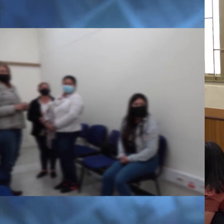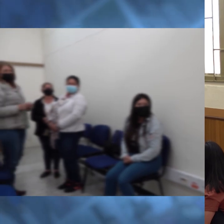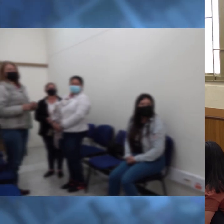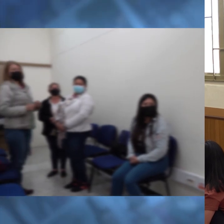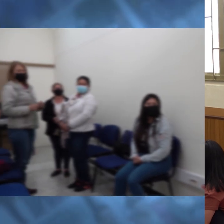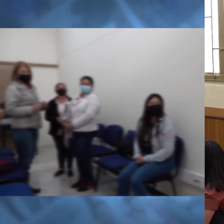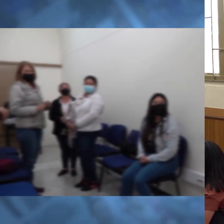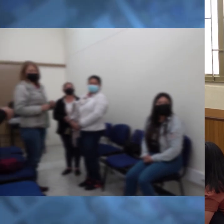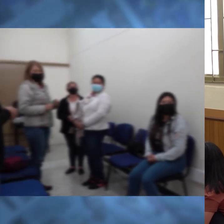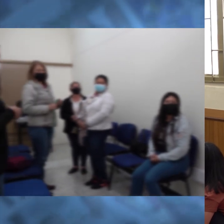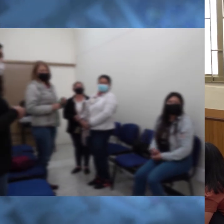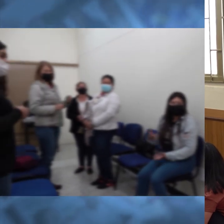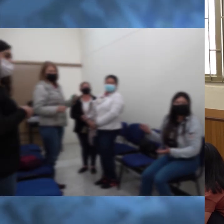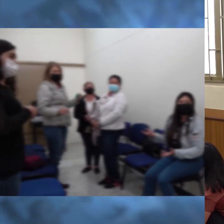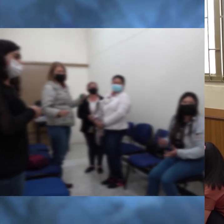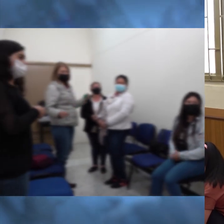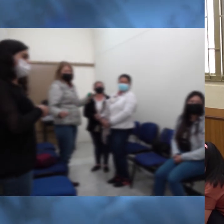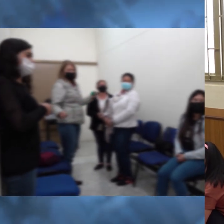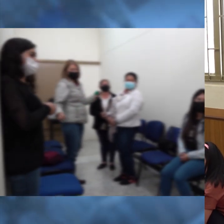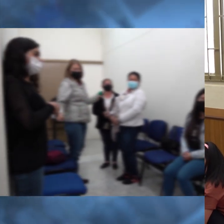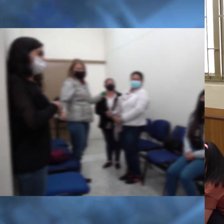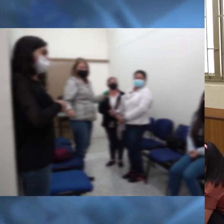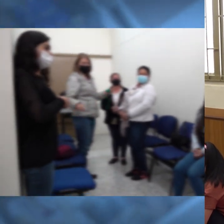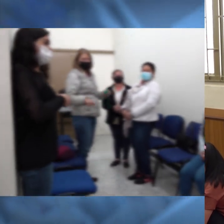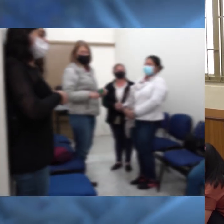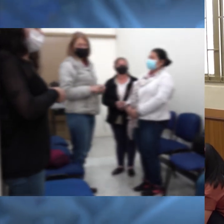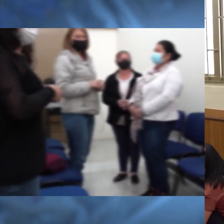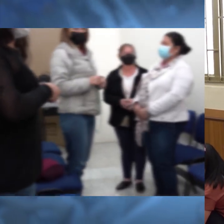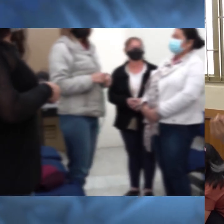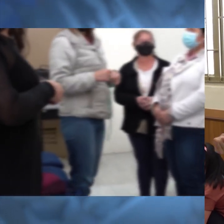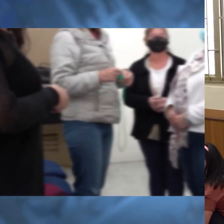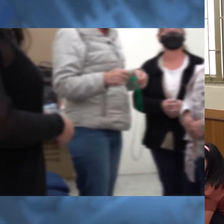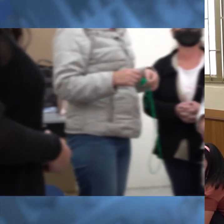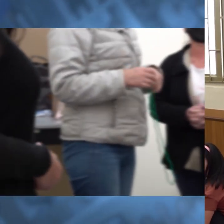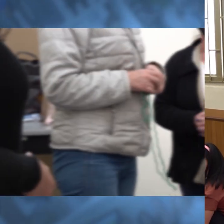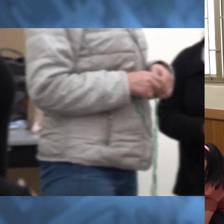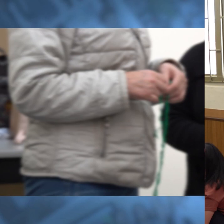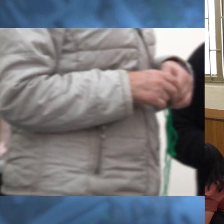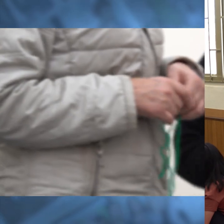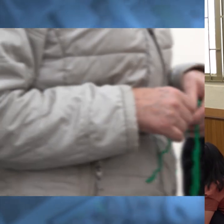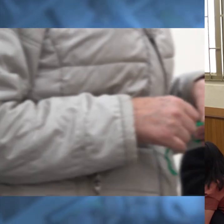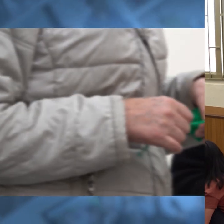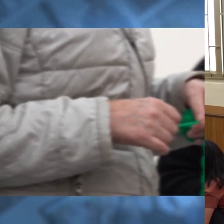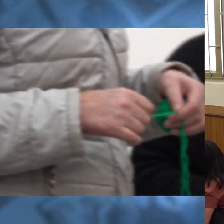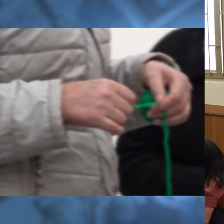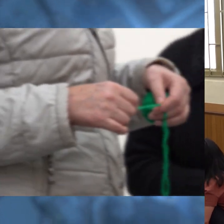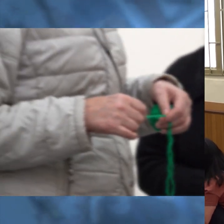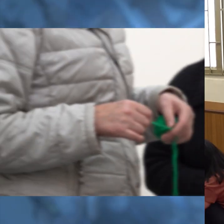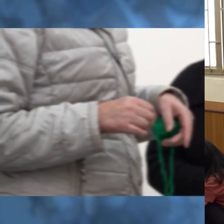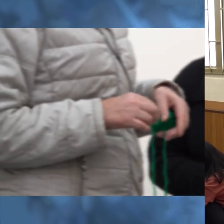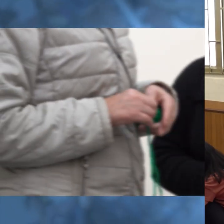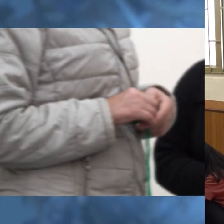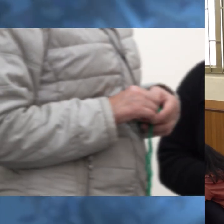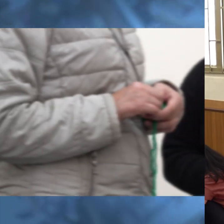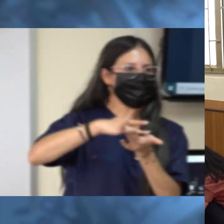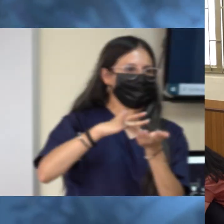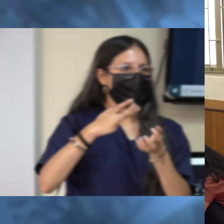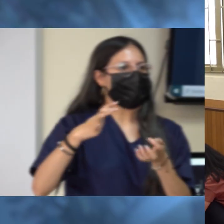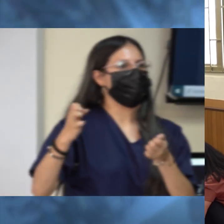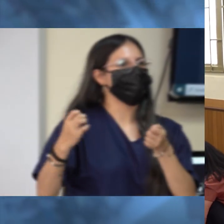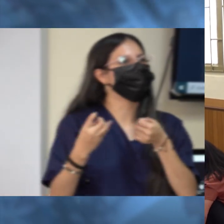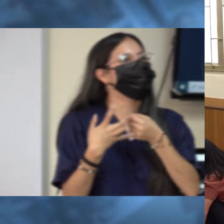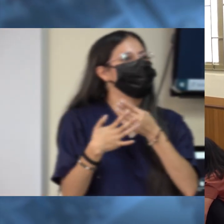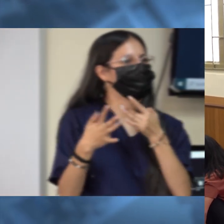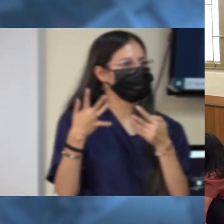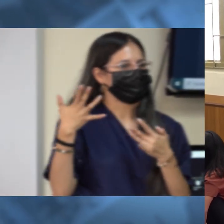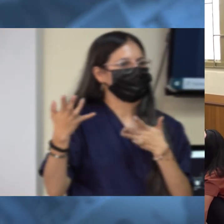y amar la diversidad, entender que no debe haber exclusión, discriminación, sino que por el contrario se debe trabajar por